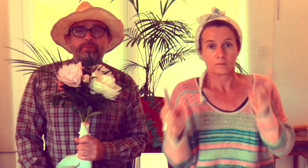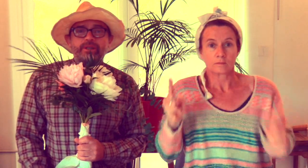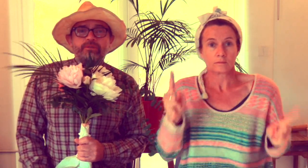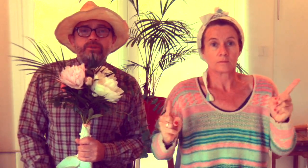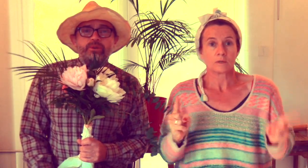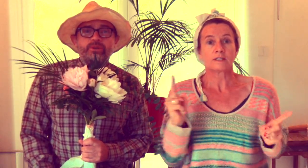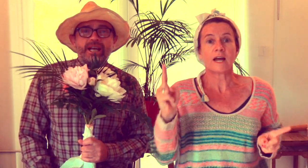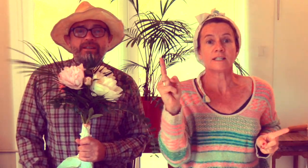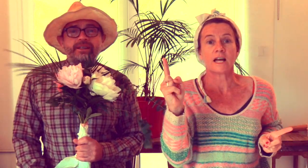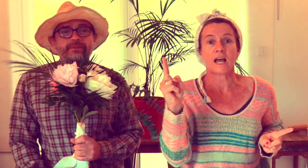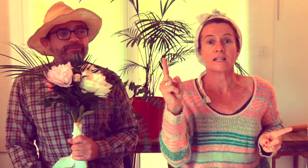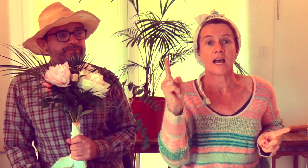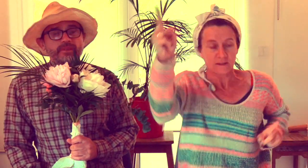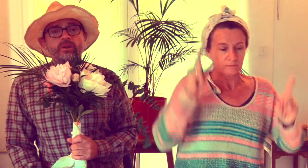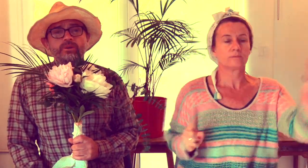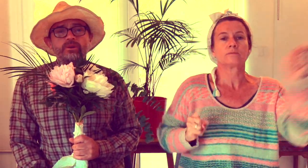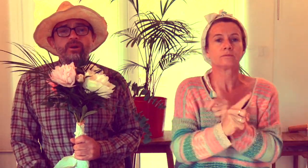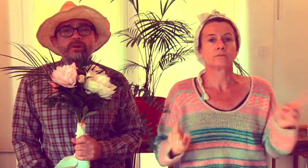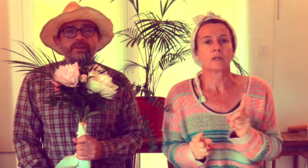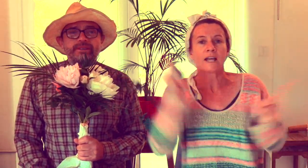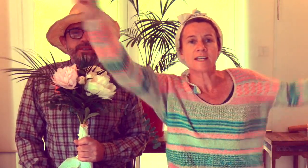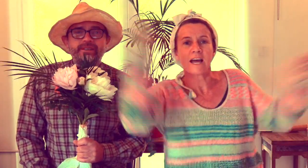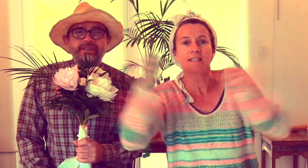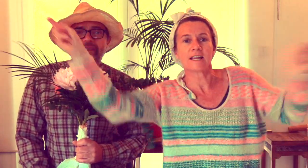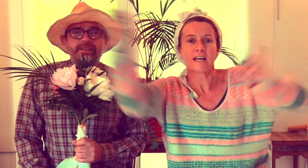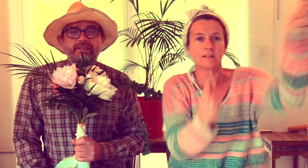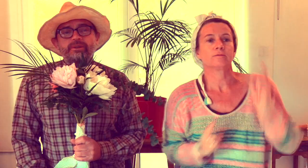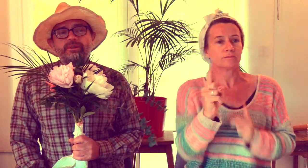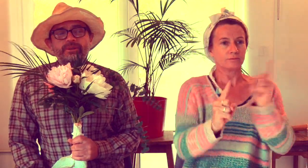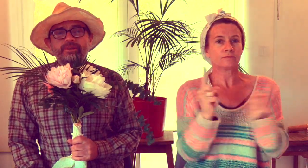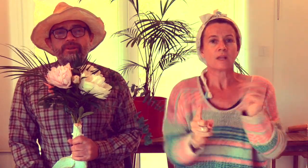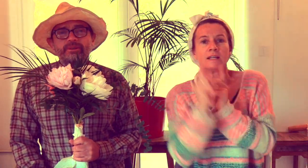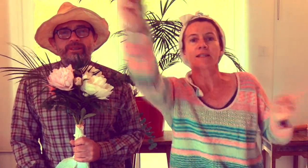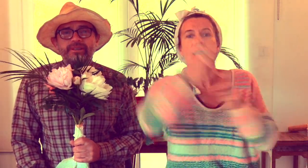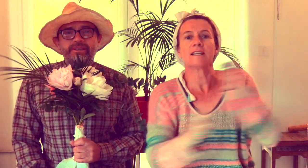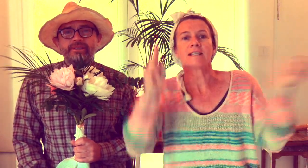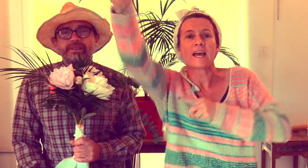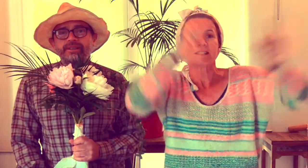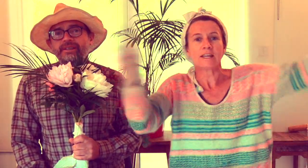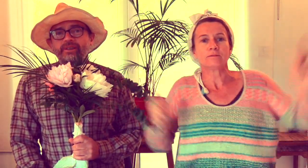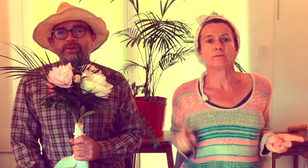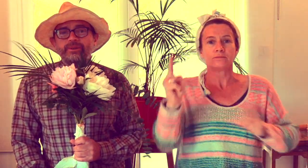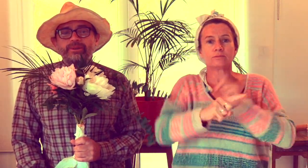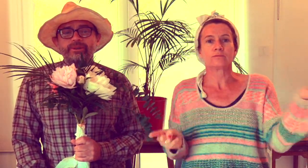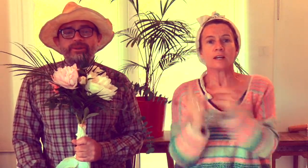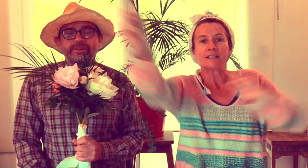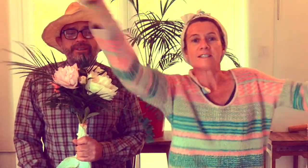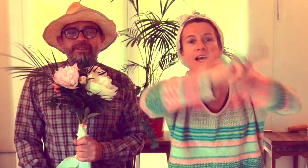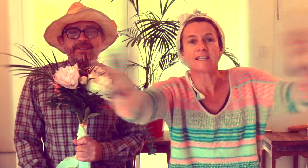jamais venu. Zai, zai, zai, zai. Oh, oh. Zai, zai, zai, zai. Oh. Zai, zai, zai, zai. Oh. Zai, zai,